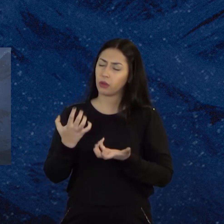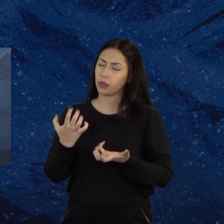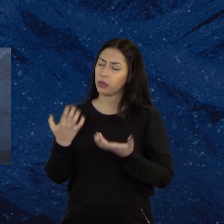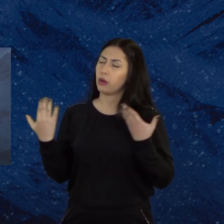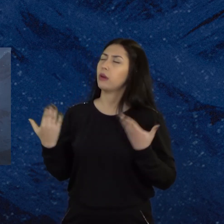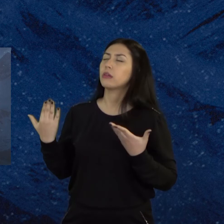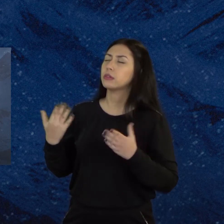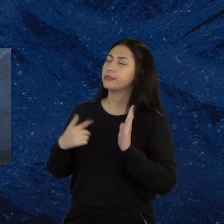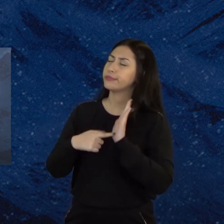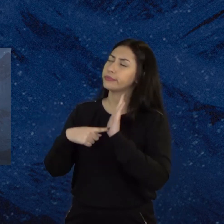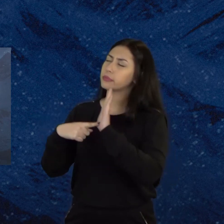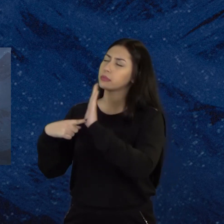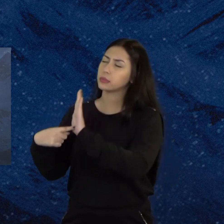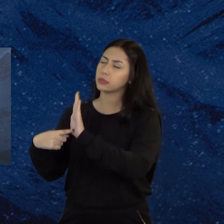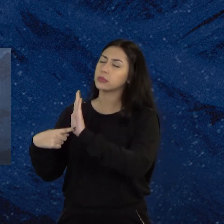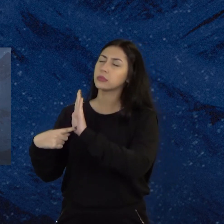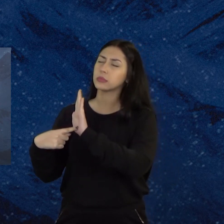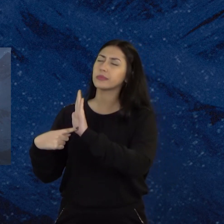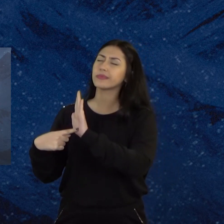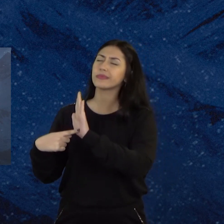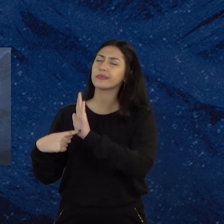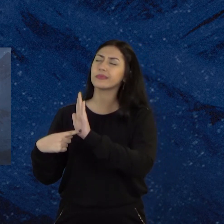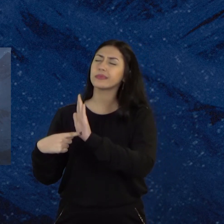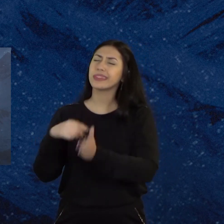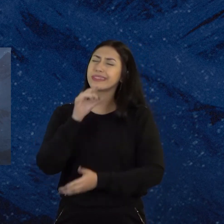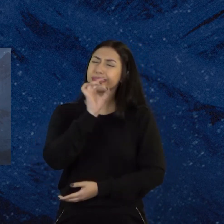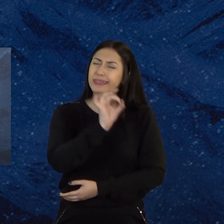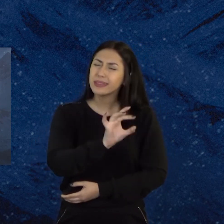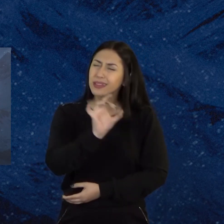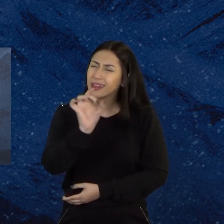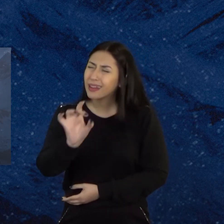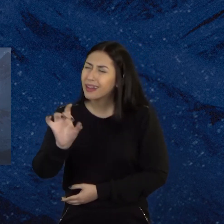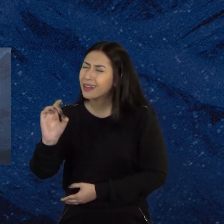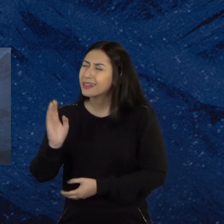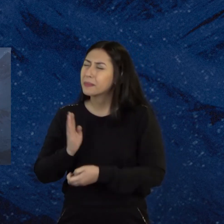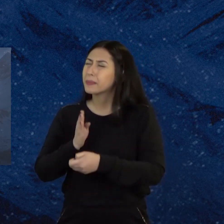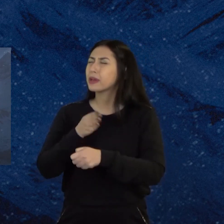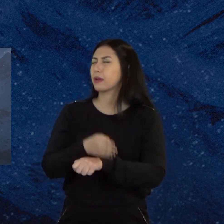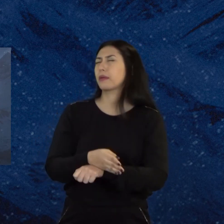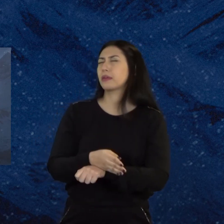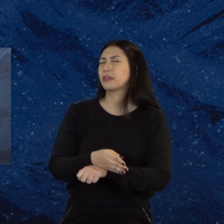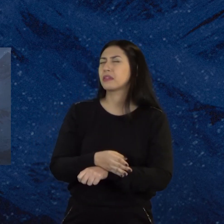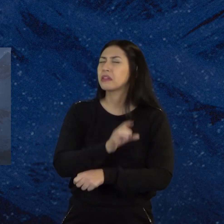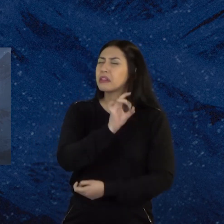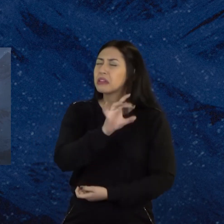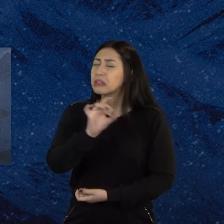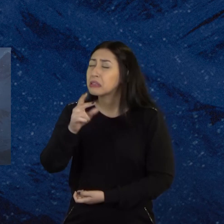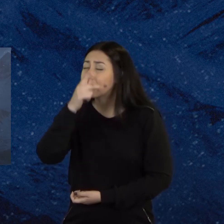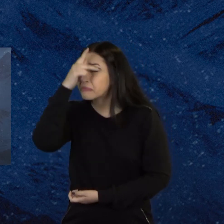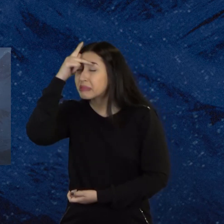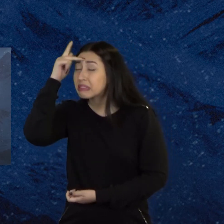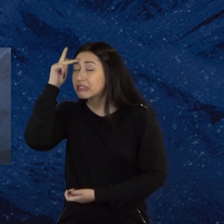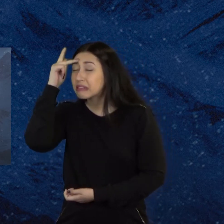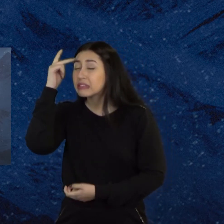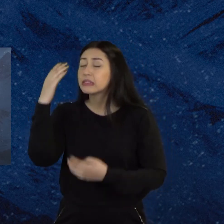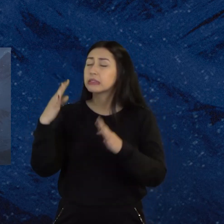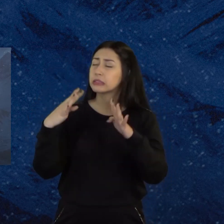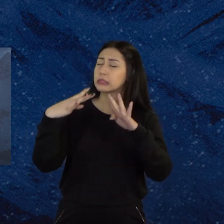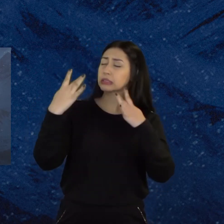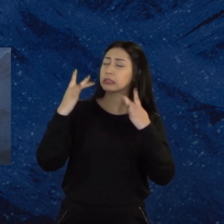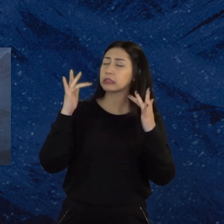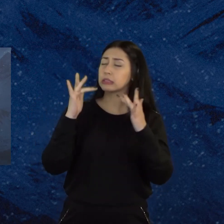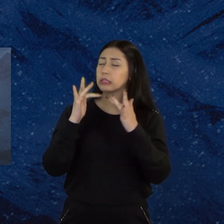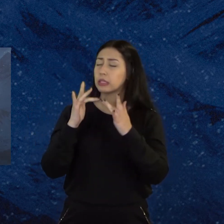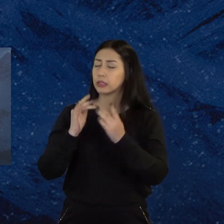agora diante do Senhor cada participante, cada pessoa ligada, cada pessoa